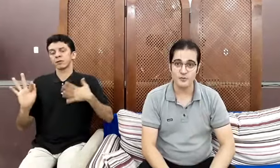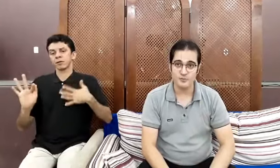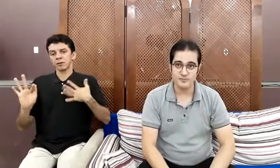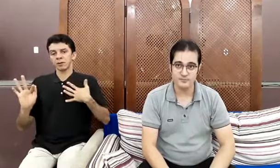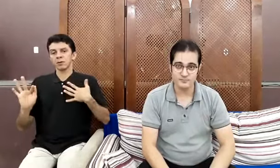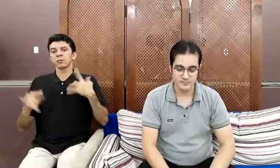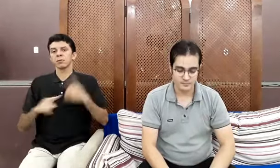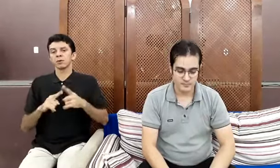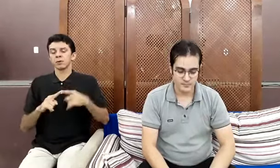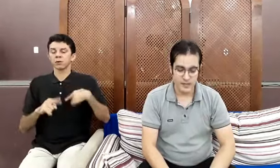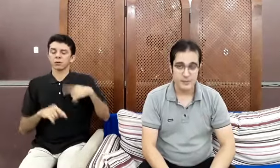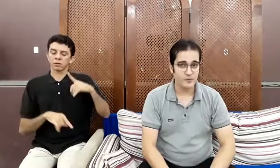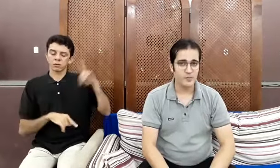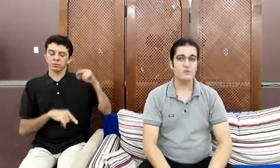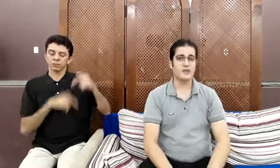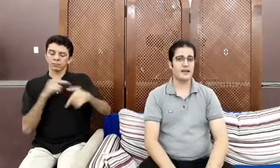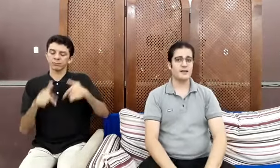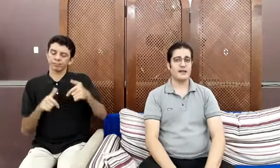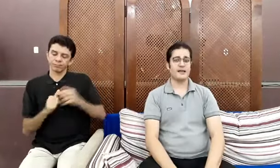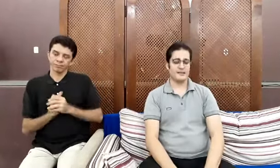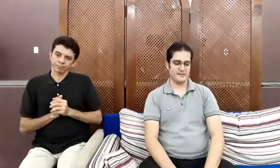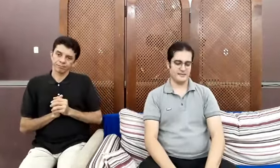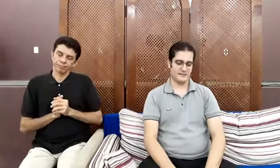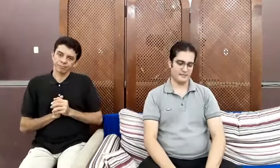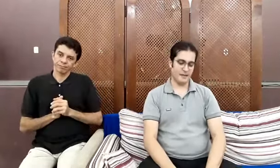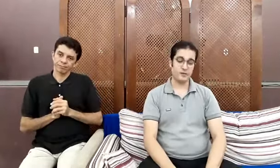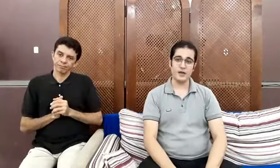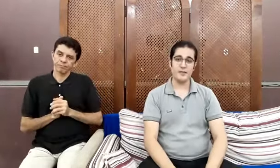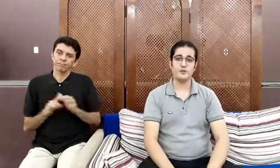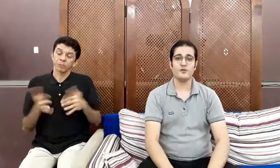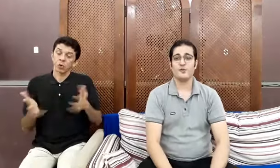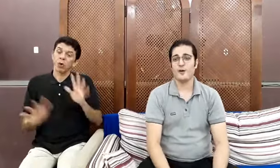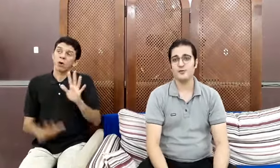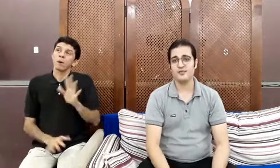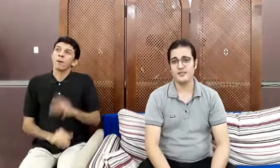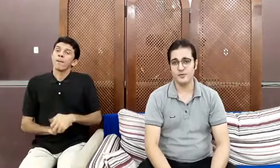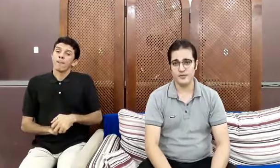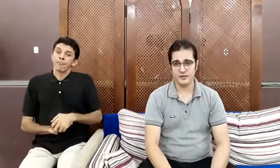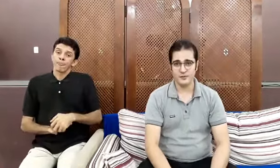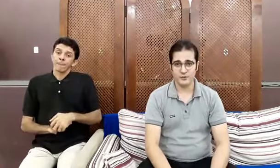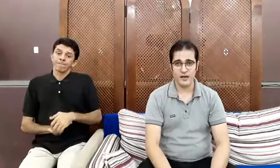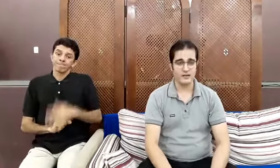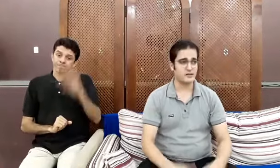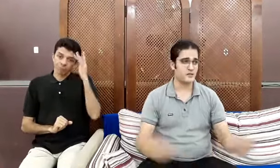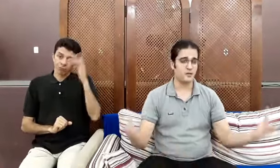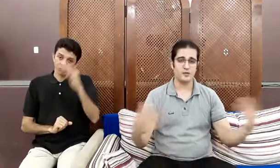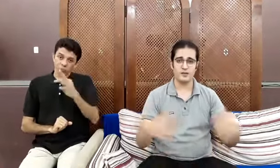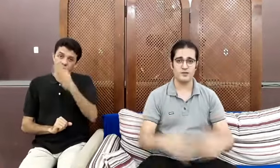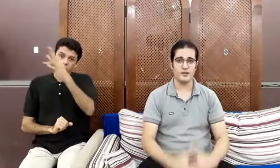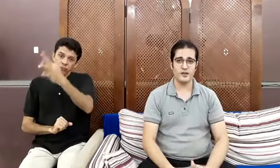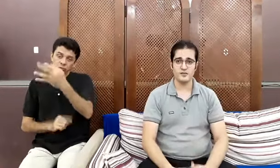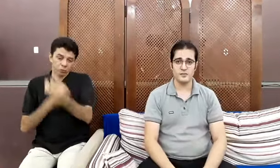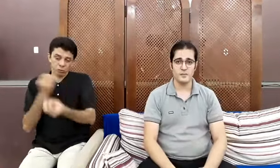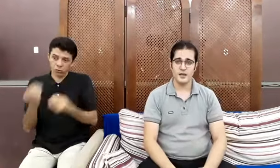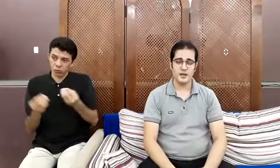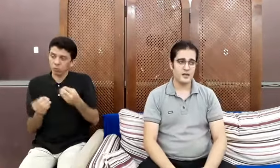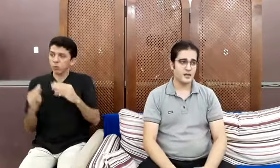mundo. Meus irmãos, particularmente eu não sei o que vai acontecer depois que isso voltar, que a gente voltar à nossa